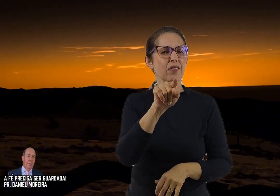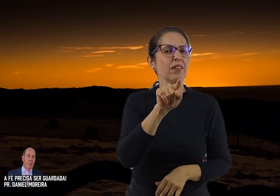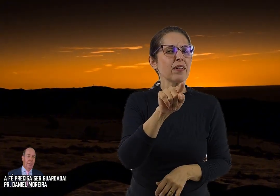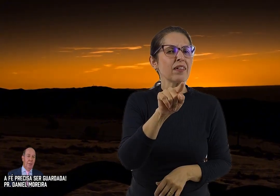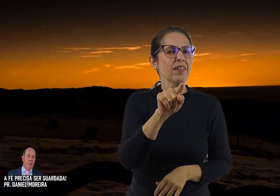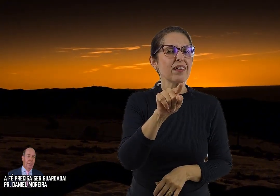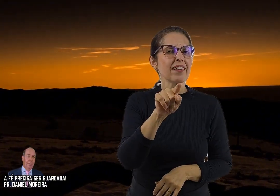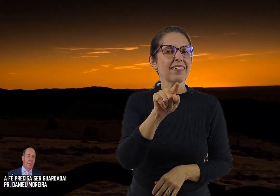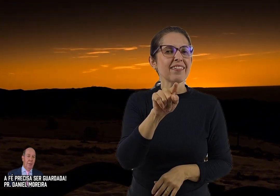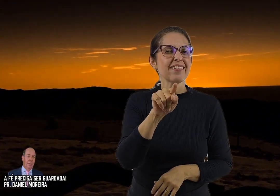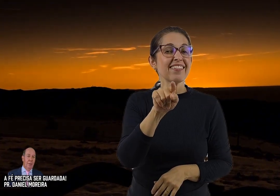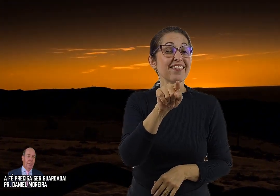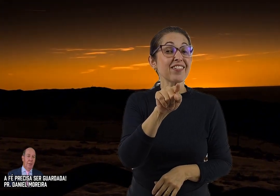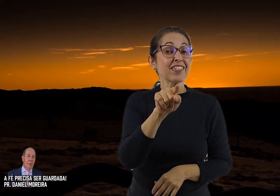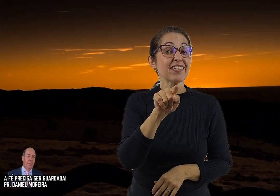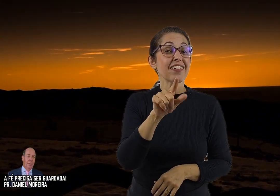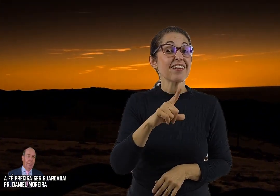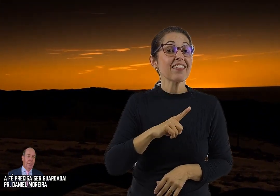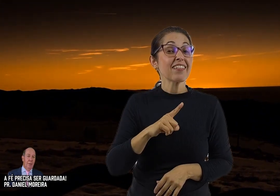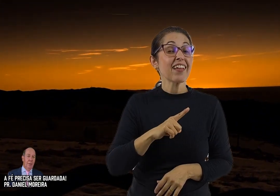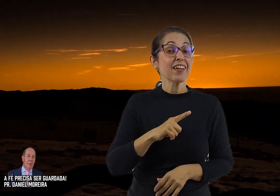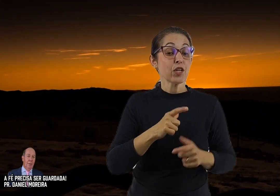lugar para a fé verdadeira hoje?